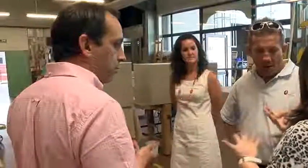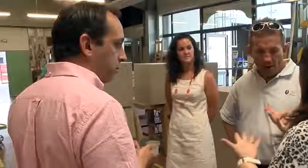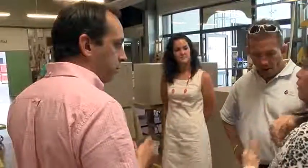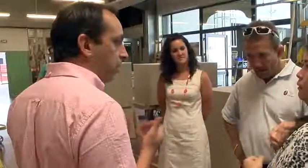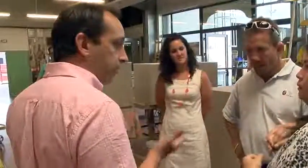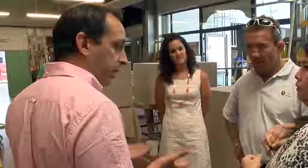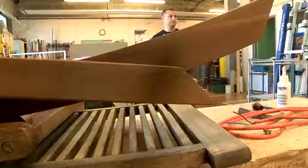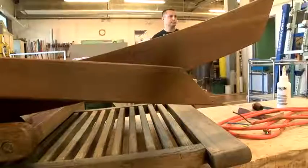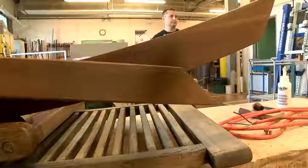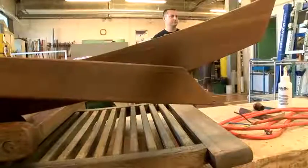de la fabrication de meubles.